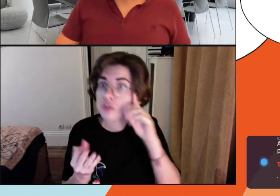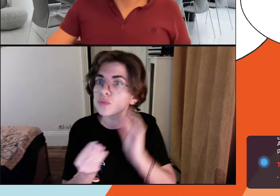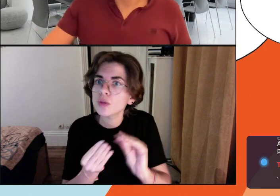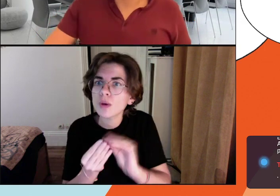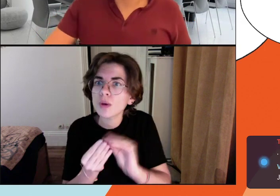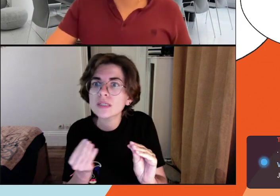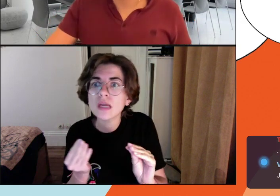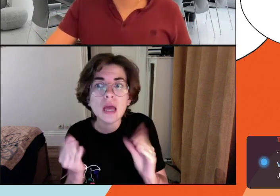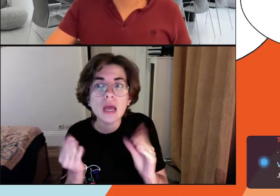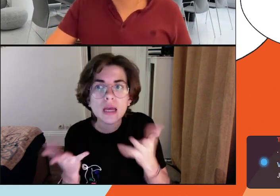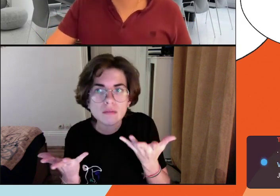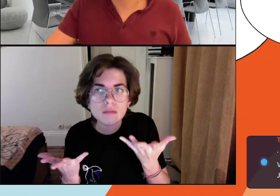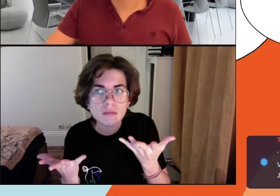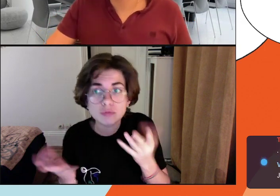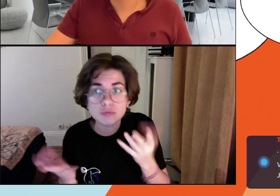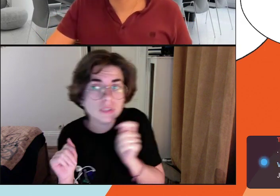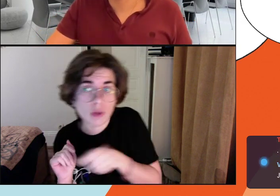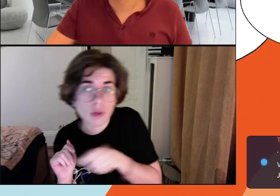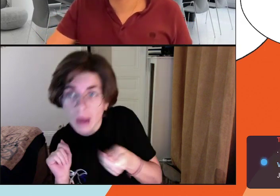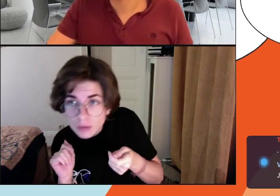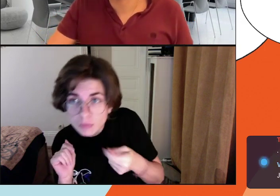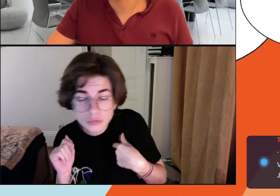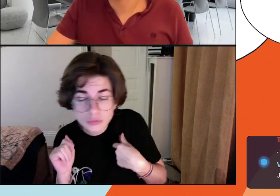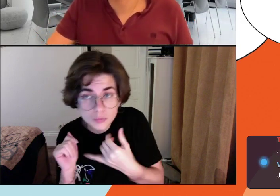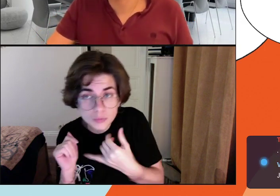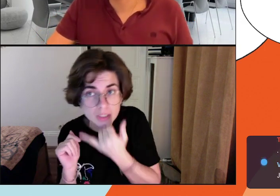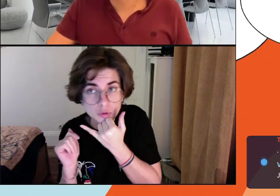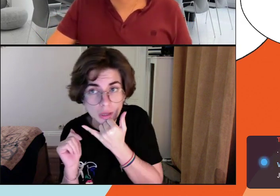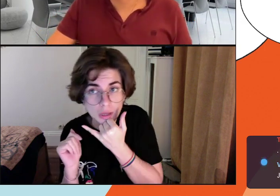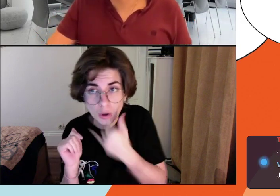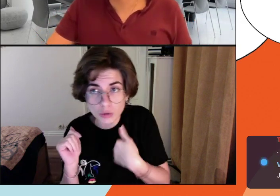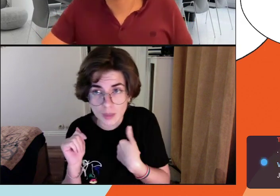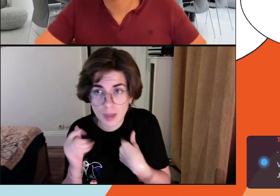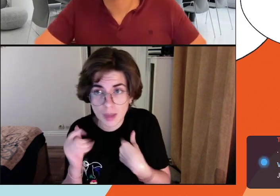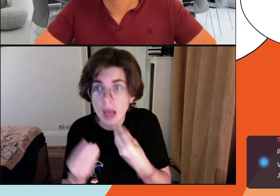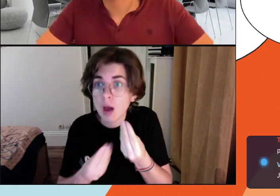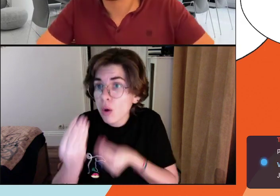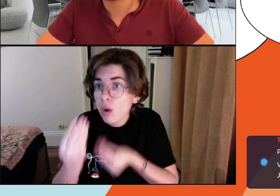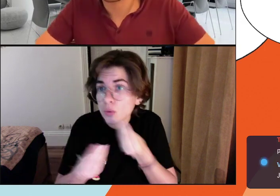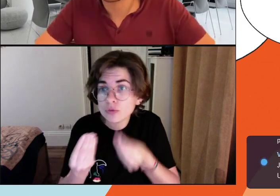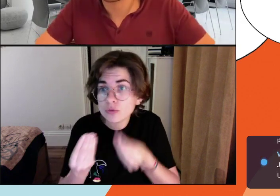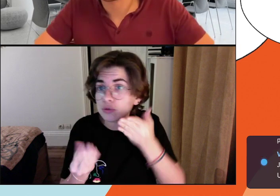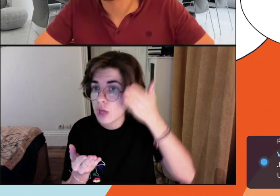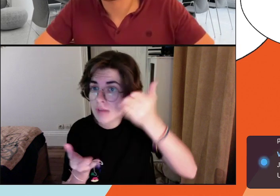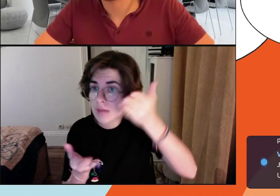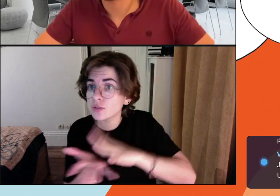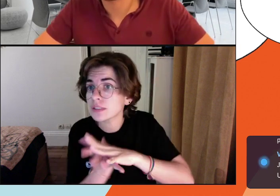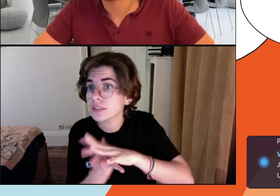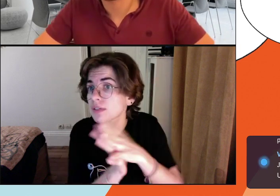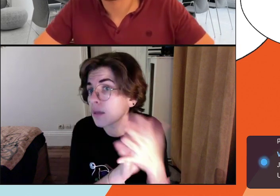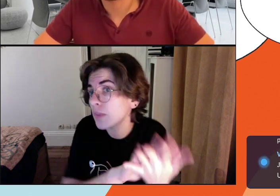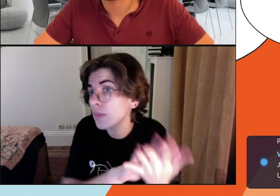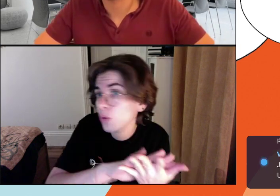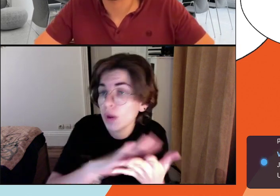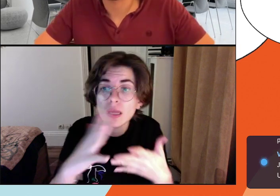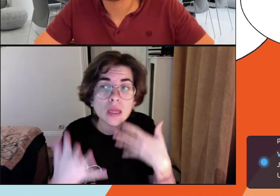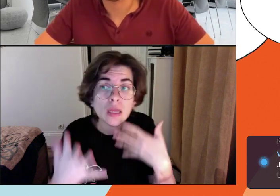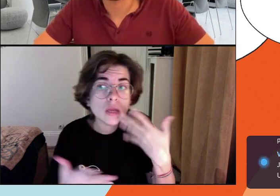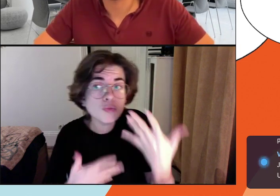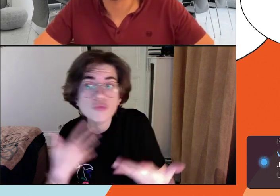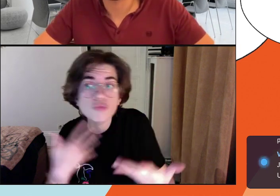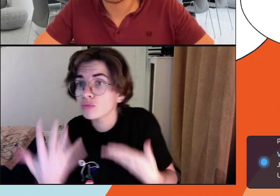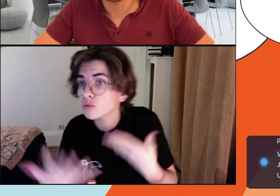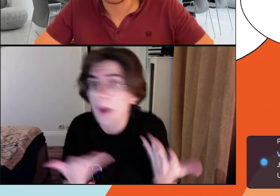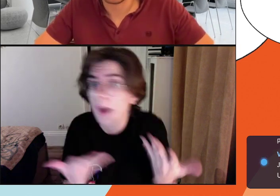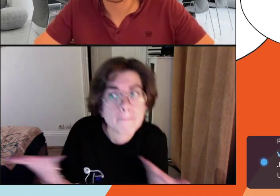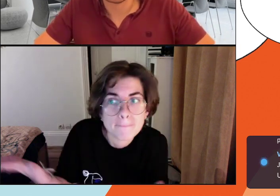demandais, est-ce que c'est normal? C'est peut-être une erreur de ma part? Ou est-ce que dans l'avenir ça va s'améliorer? Ou je sais